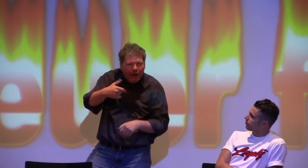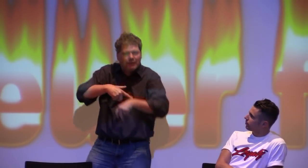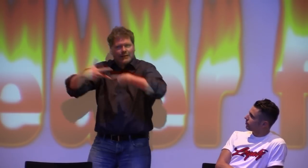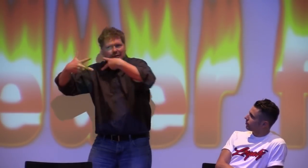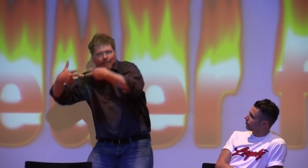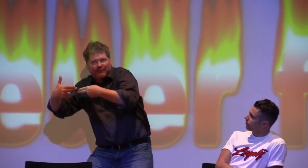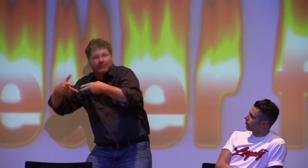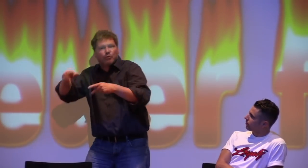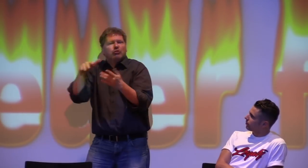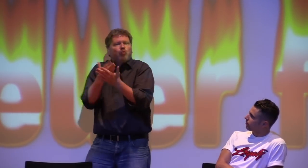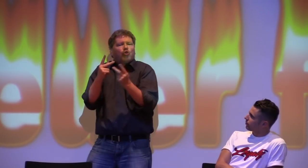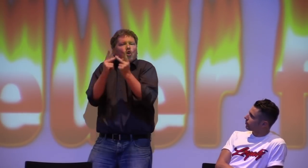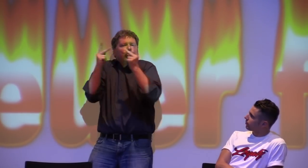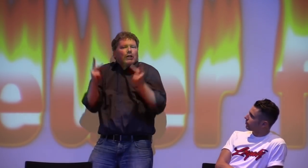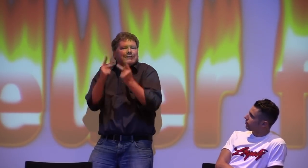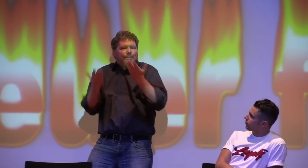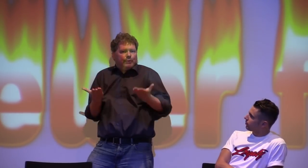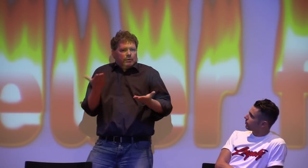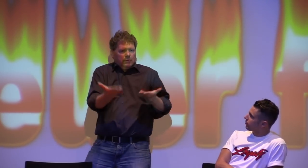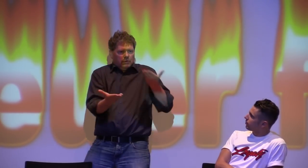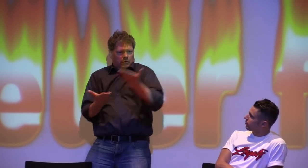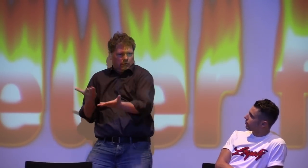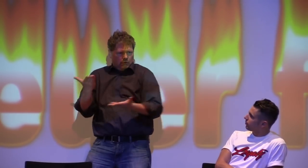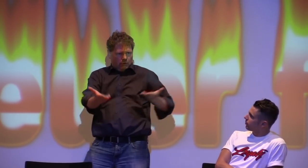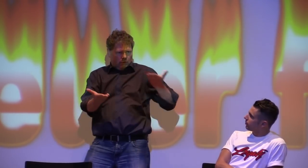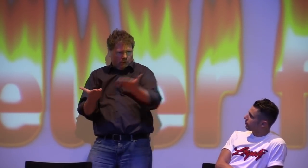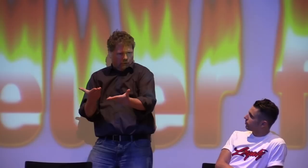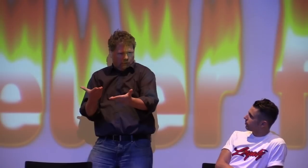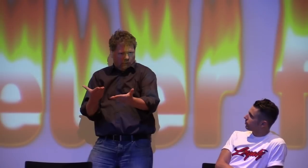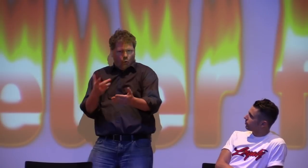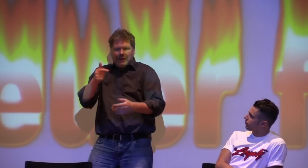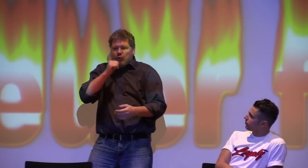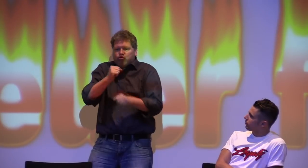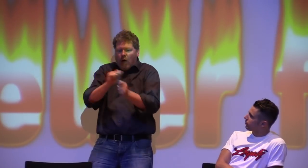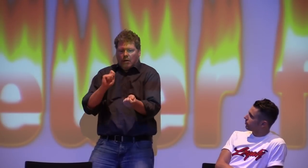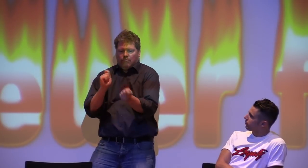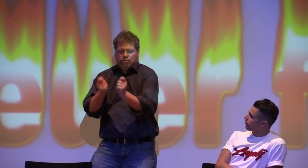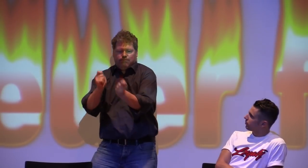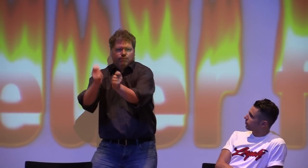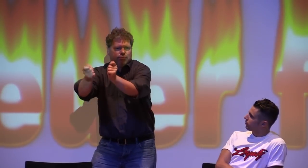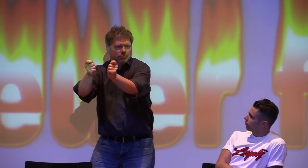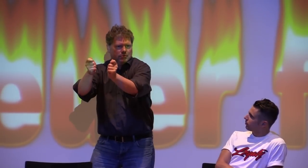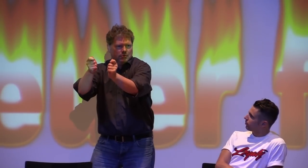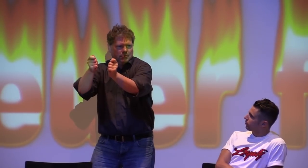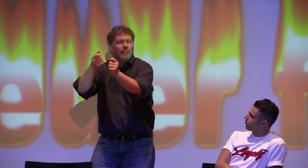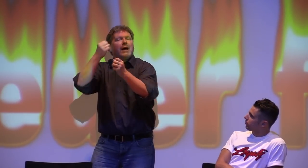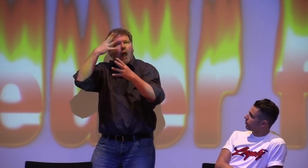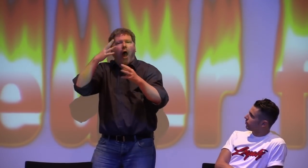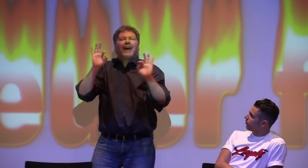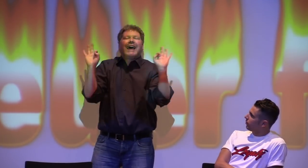Verein, zum Beispiel Projekte, die wir angehen. Wir müssen neue Konzepte entwickeln und uns ist